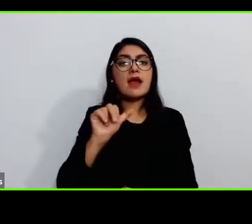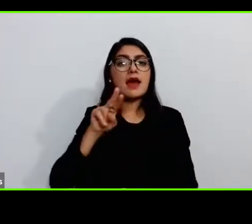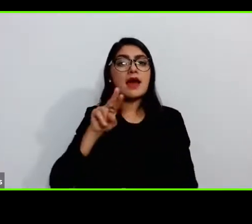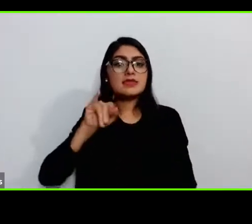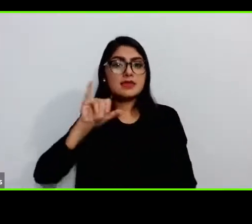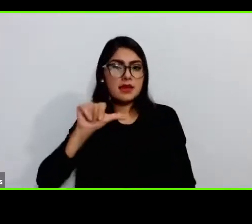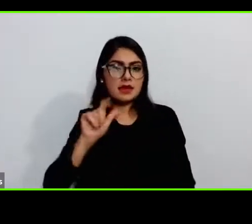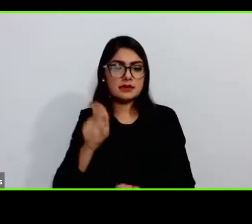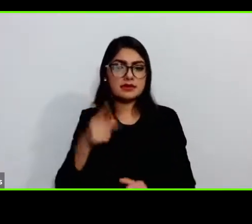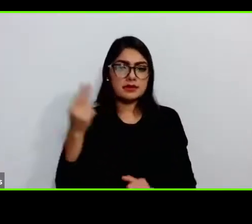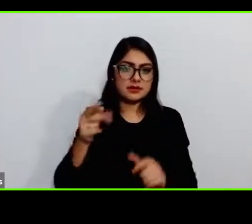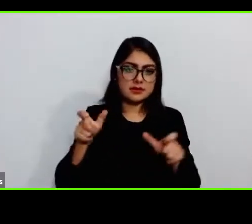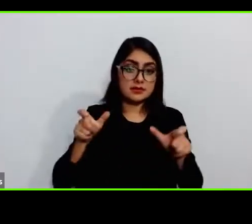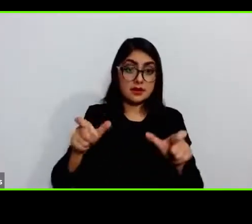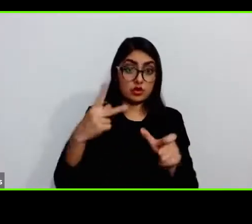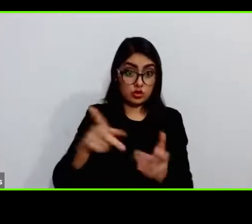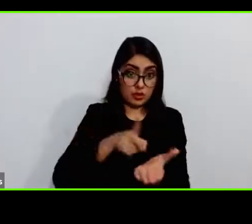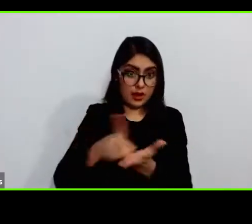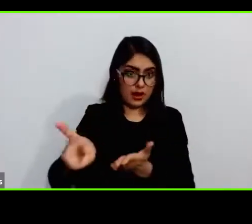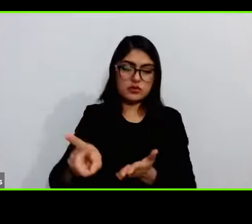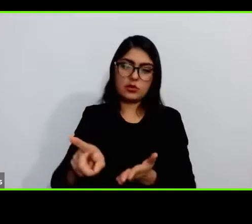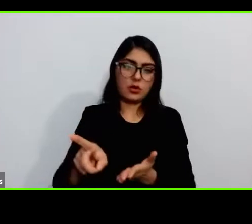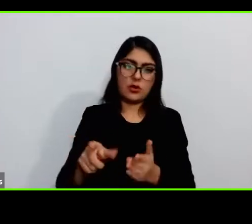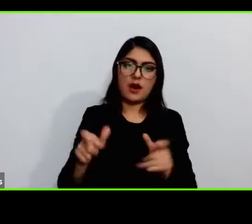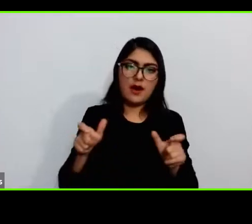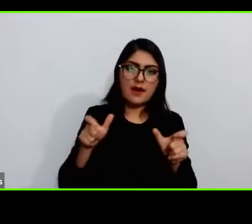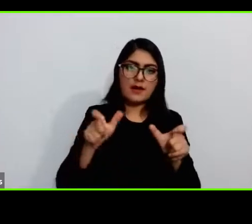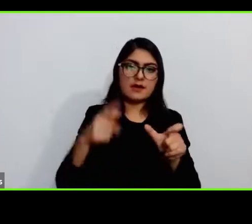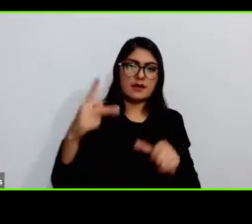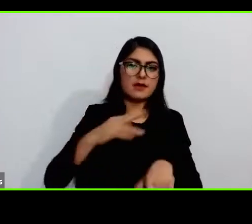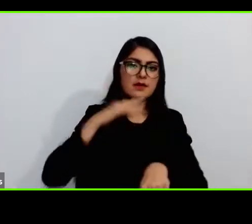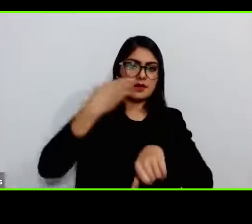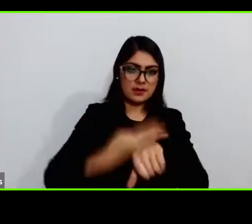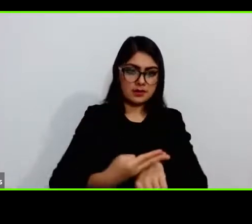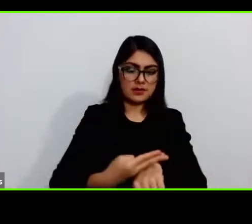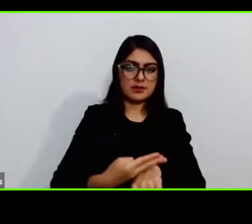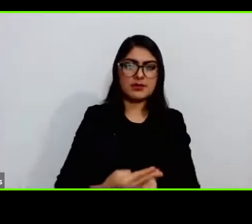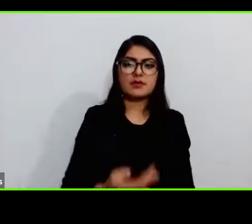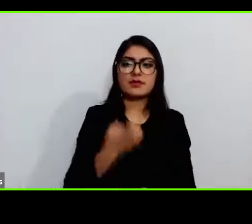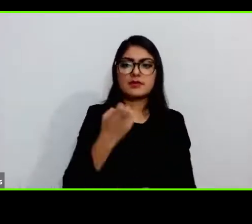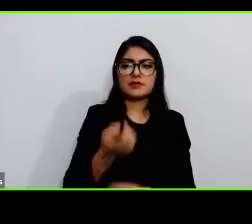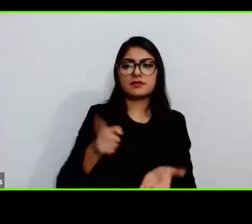y no es un derecho, ¿no? Entonces, a través de las controversias constitucionales, pues también,